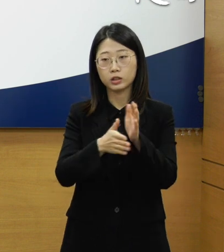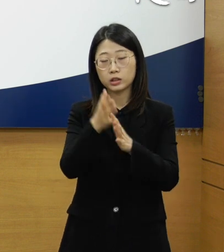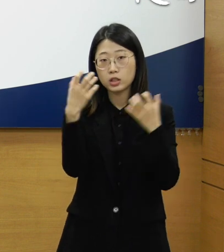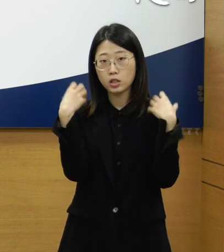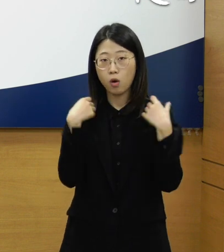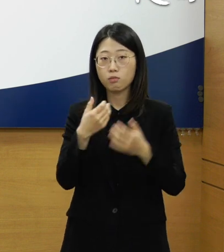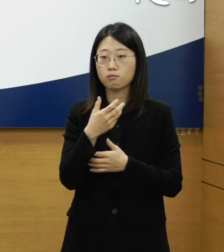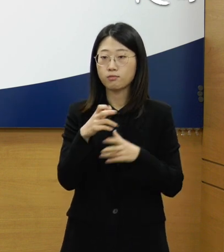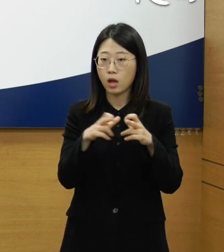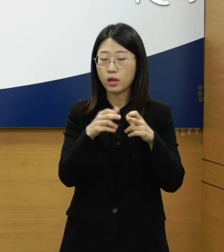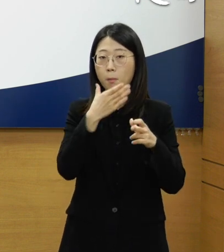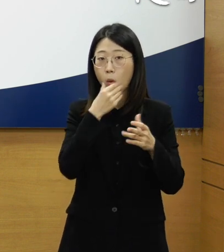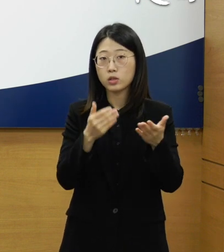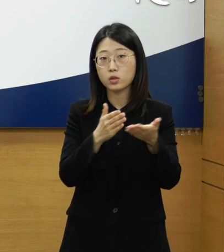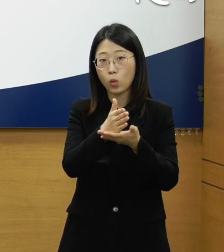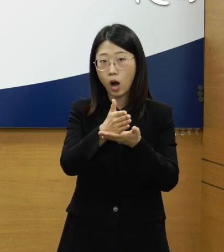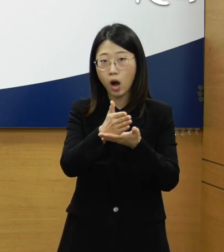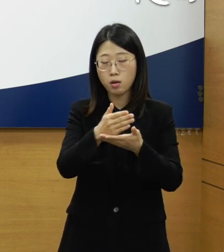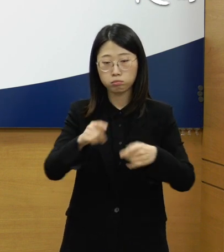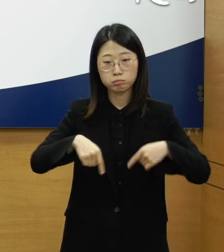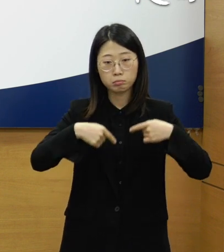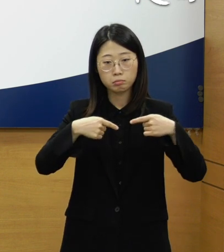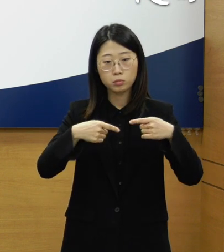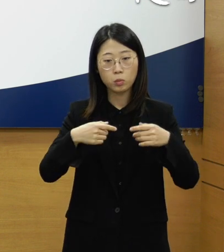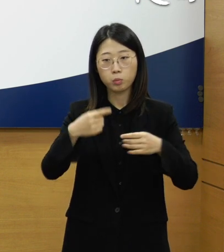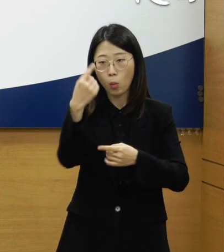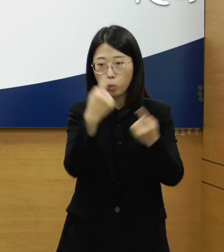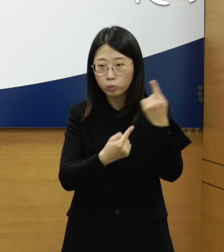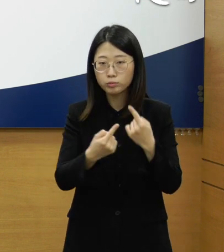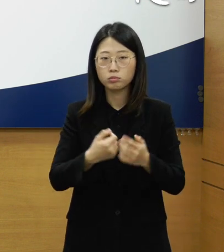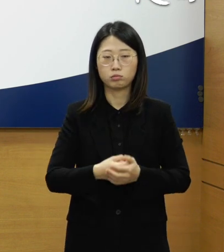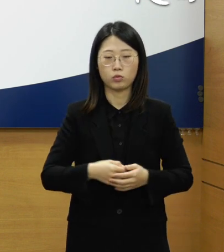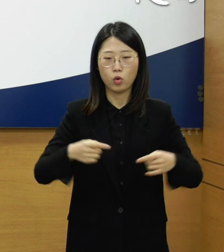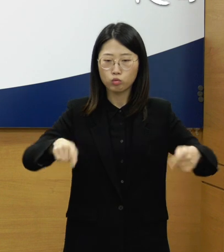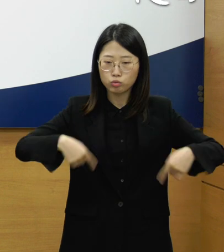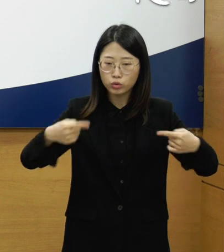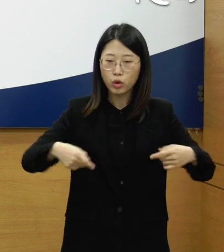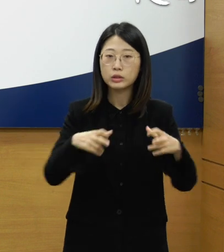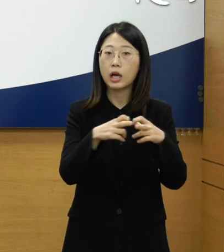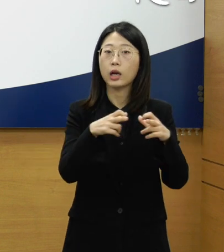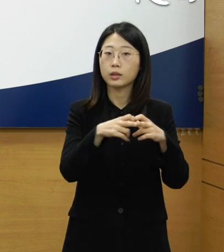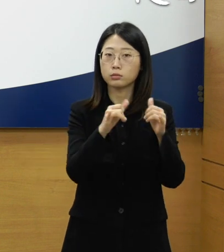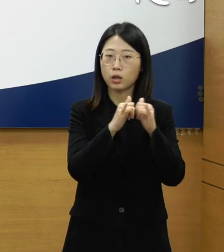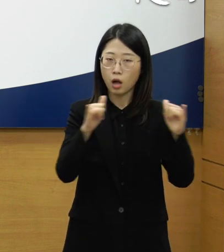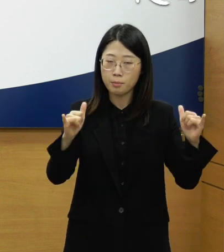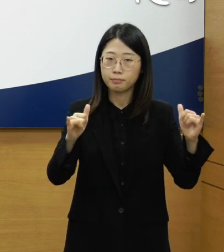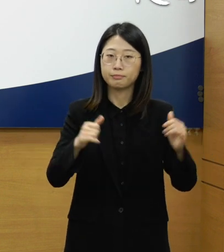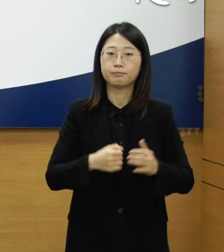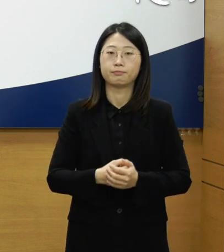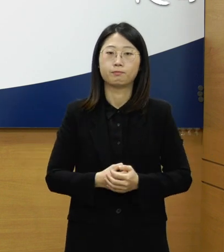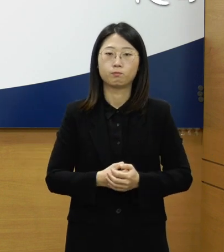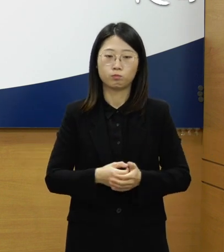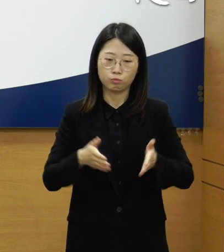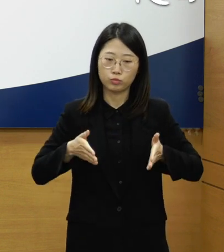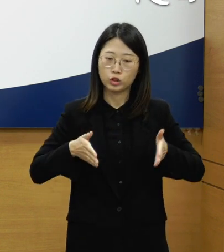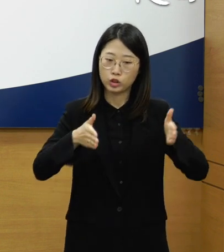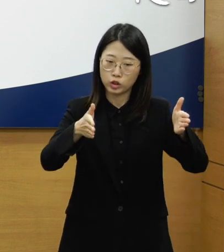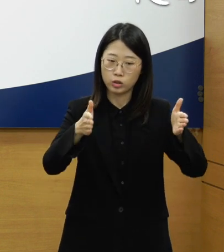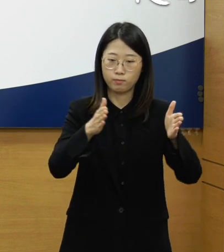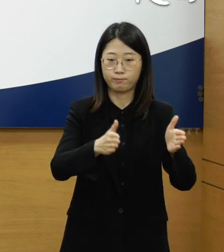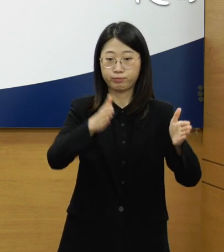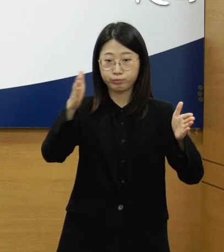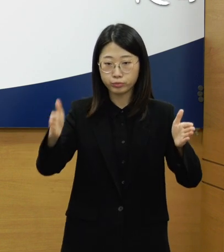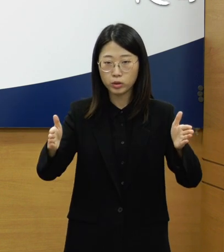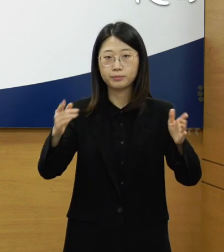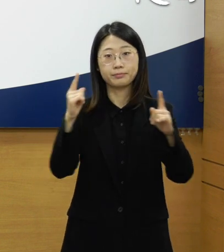장애인 복지관을 방문하는 장애인들이 이동에 불편이 없도록 휠체어 통로를 확보하는